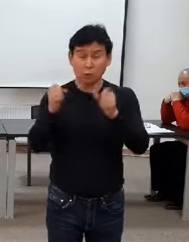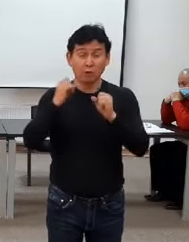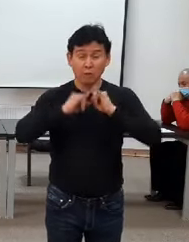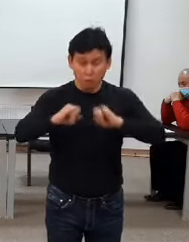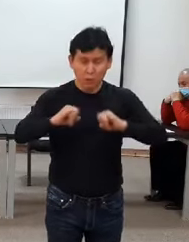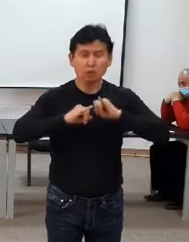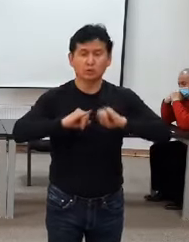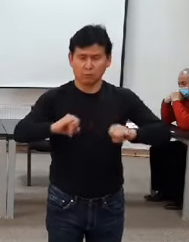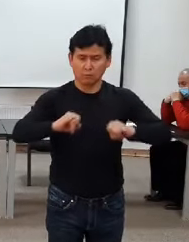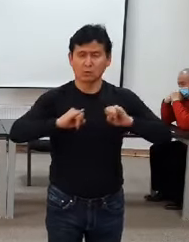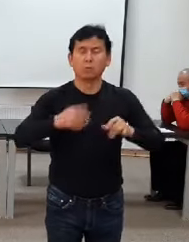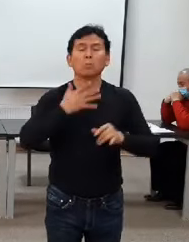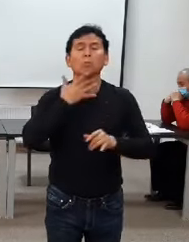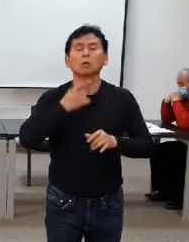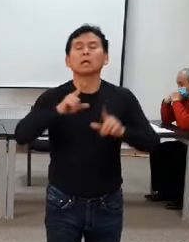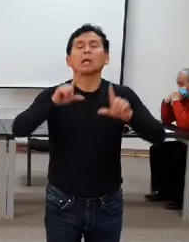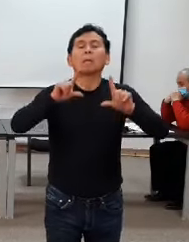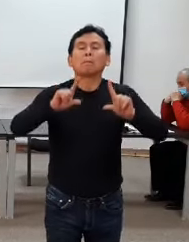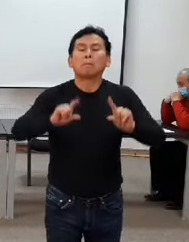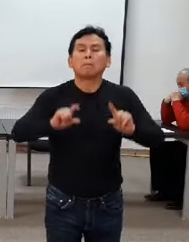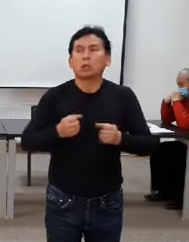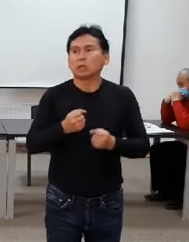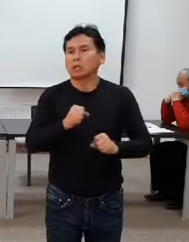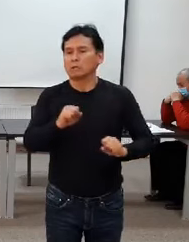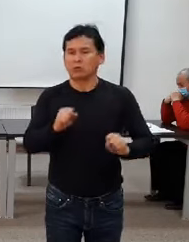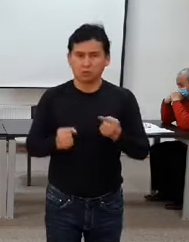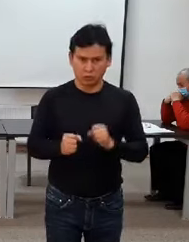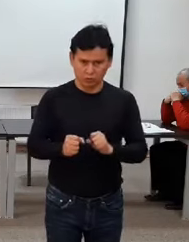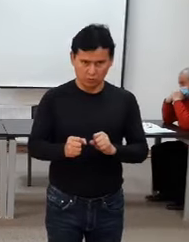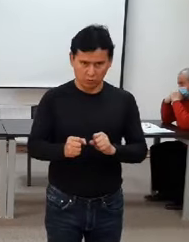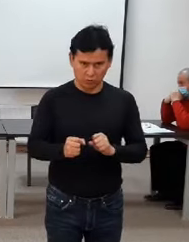información posible, porque así bajan los niveles de incertidumbre